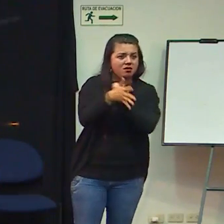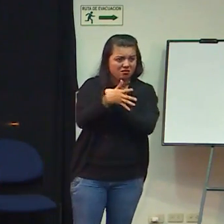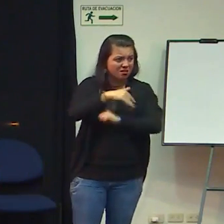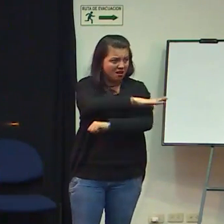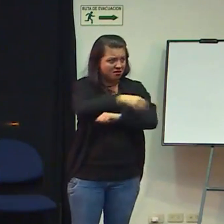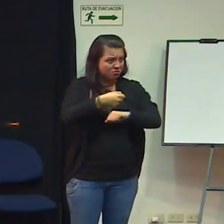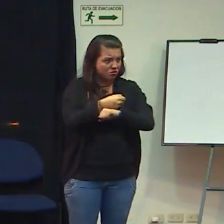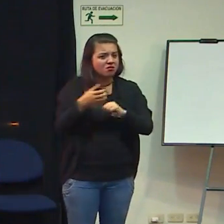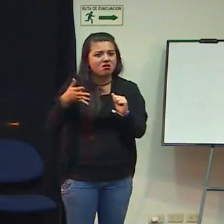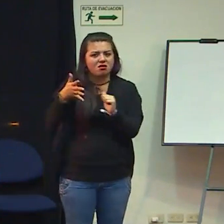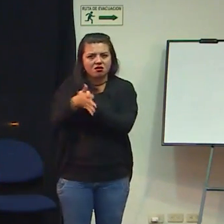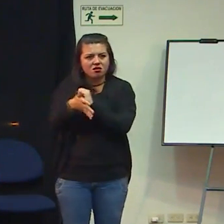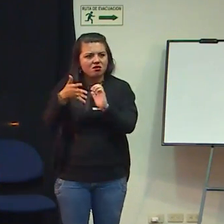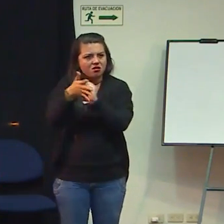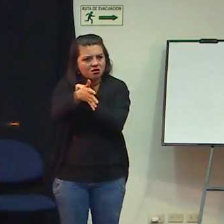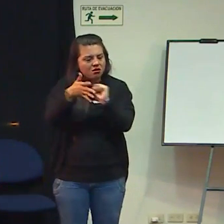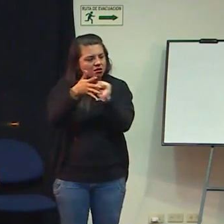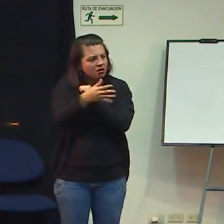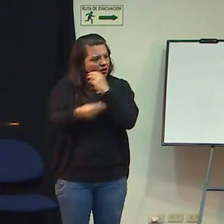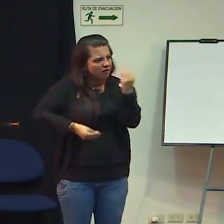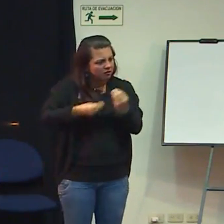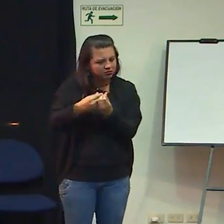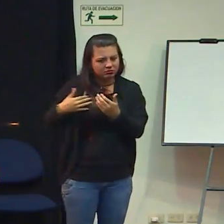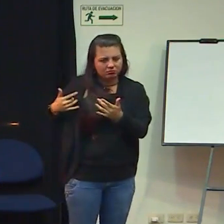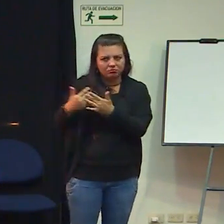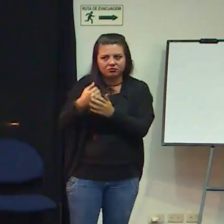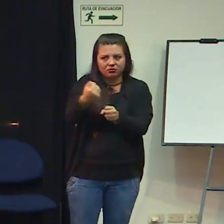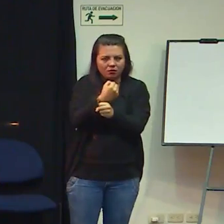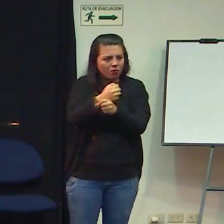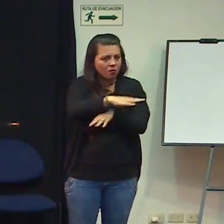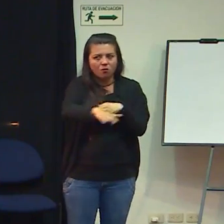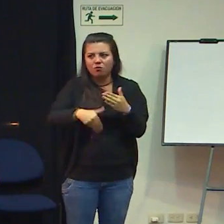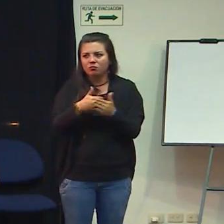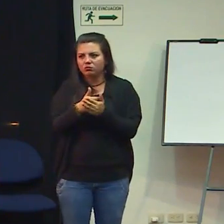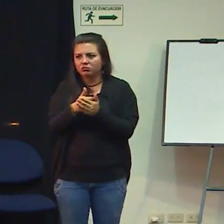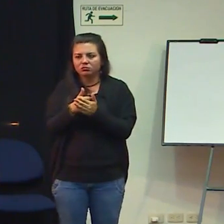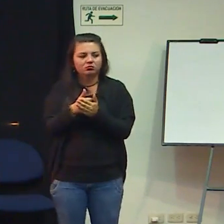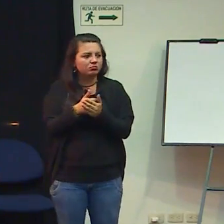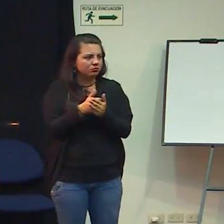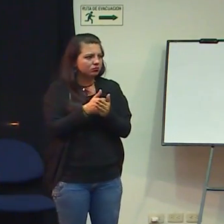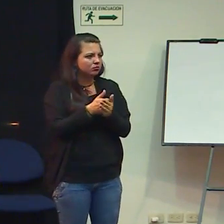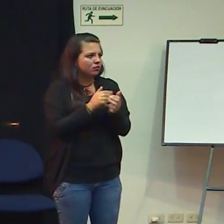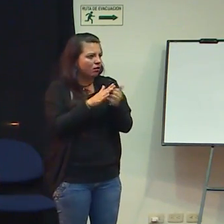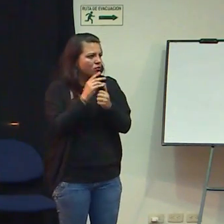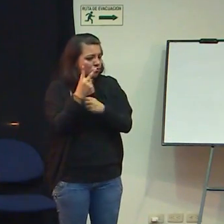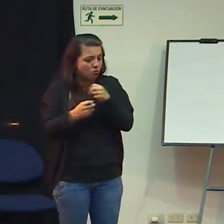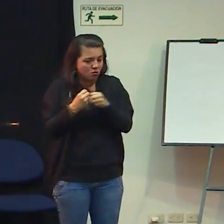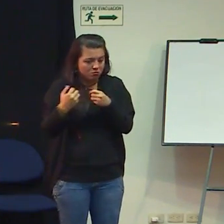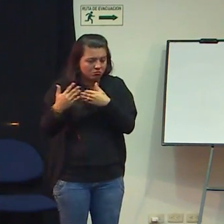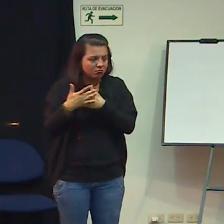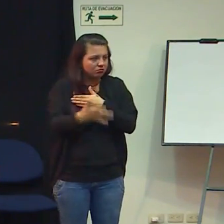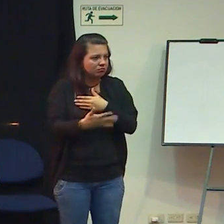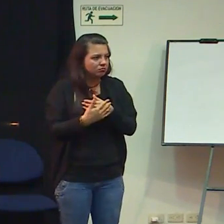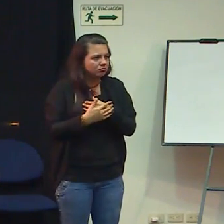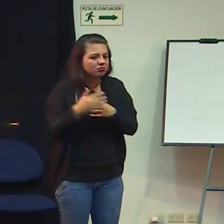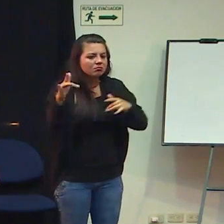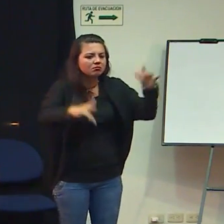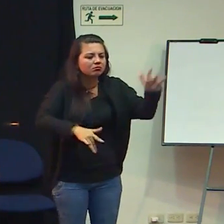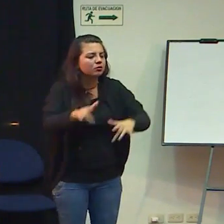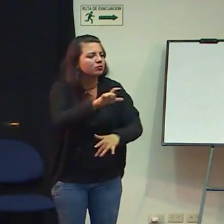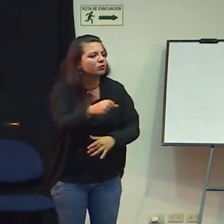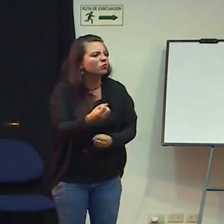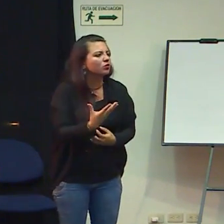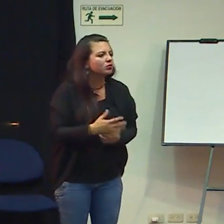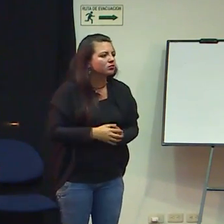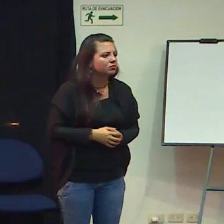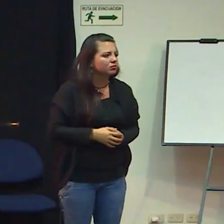gestión, un informe de lo que hicieron del trabajo que hicieron durante esos 2 años. ¿Y cuánta fue la participación de